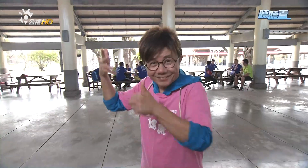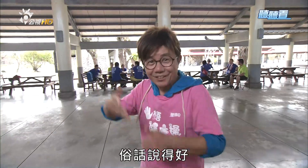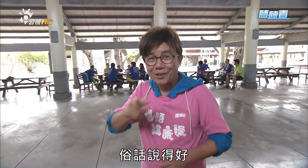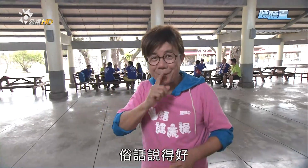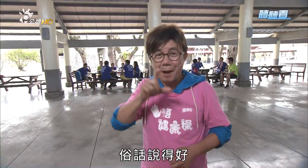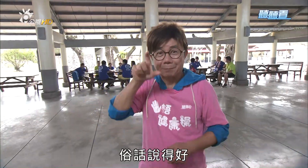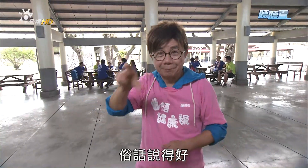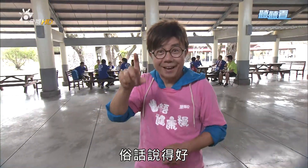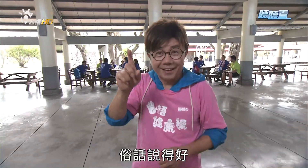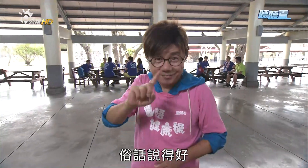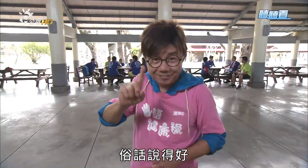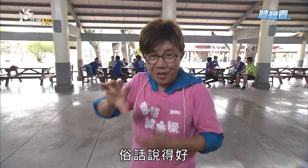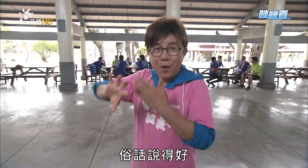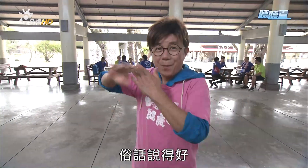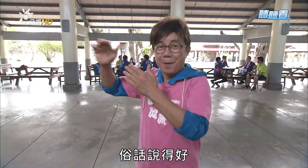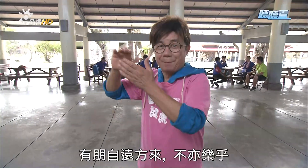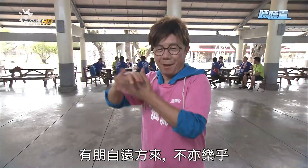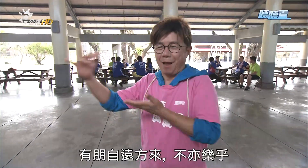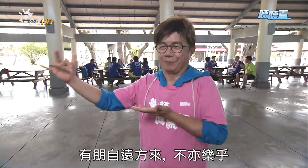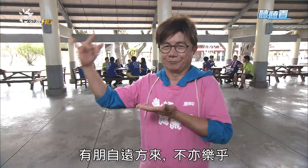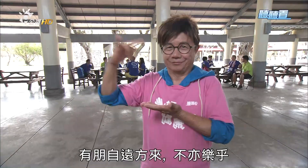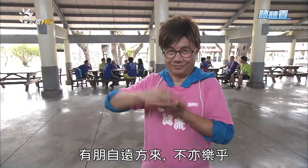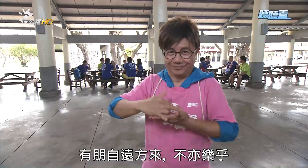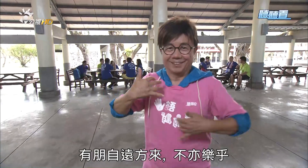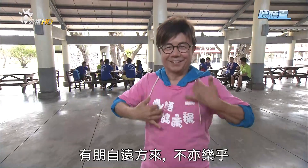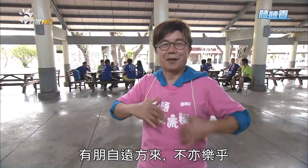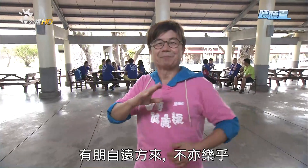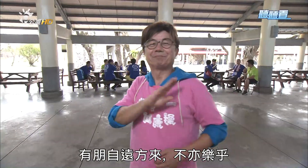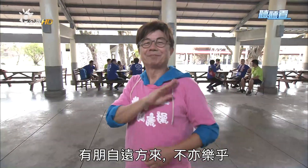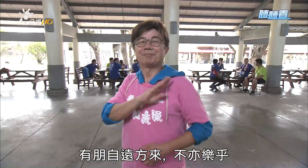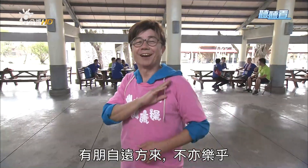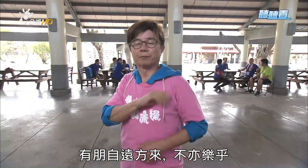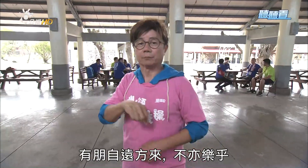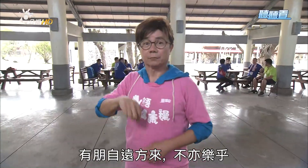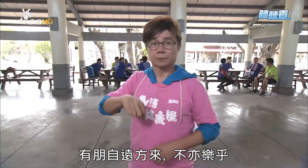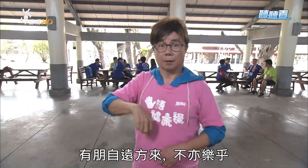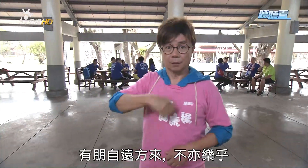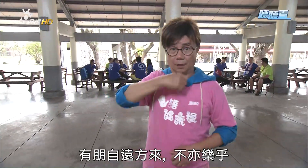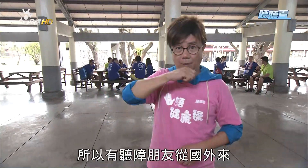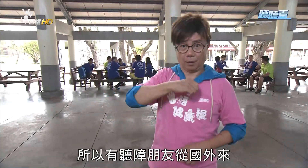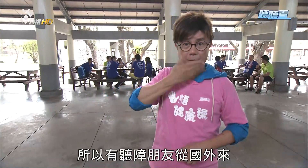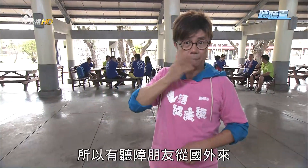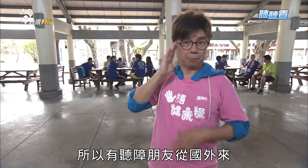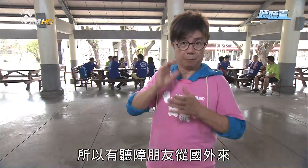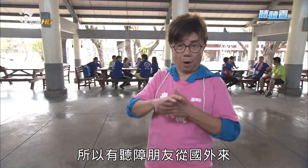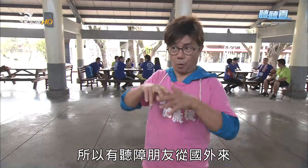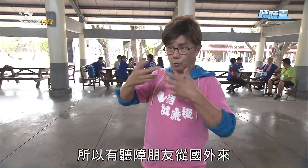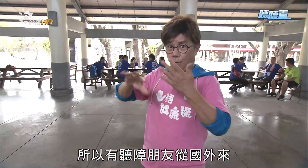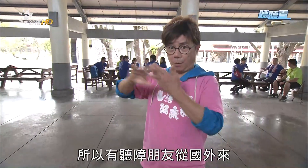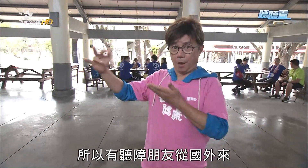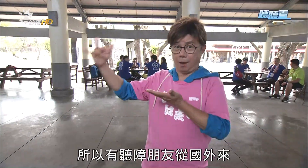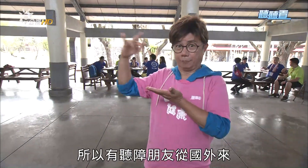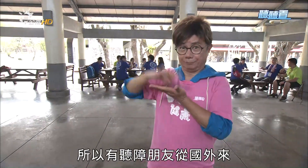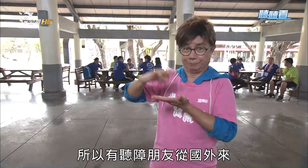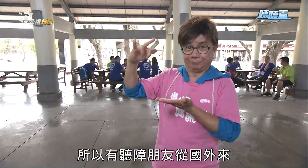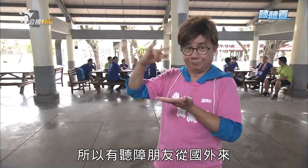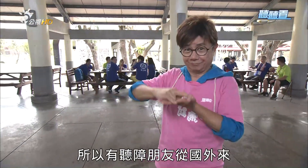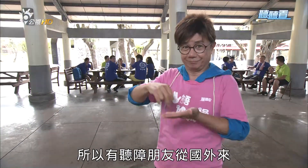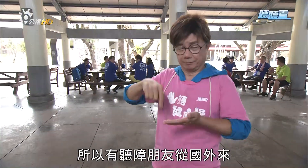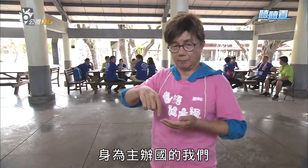俗话说得好啊，有朋自远方来，不亦乐乎。所以有听众朋友从国外来，身